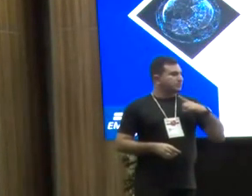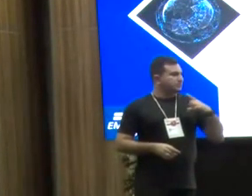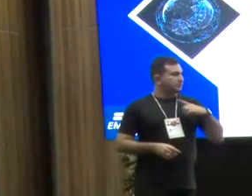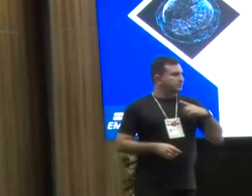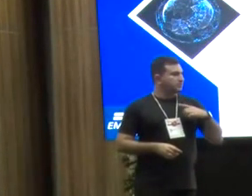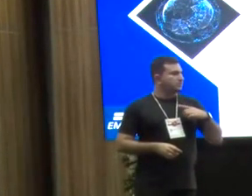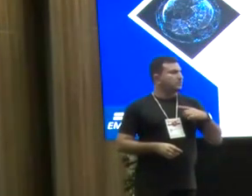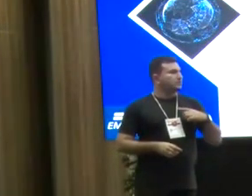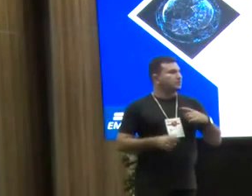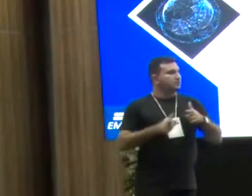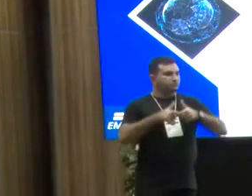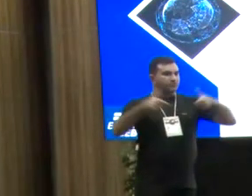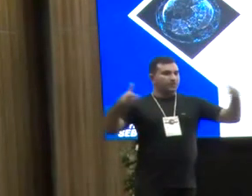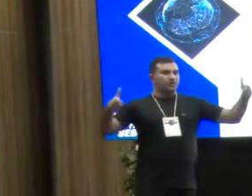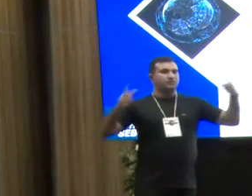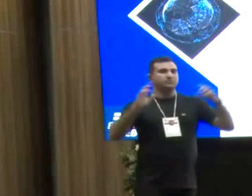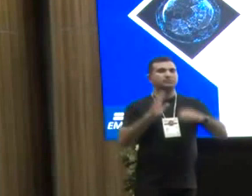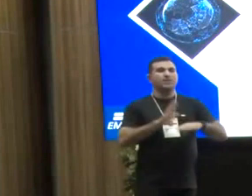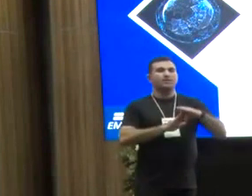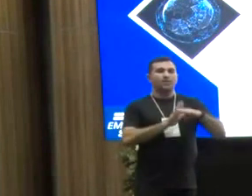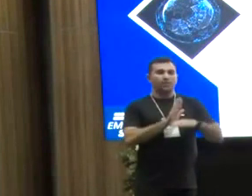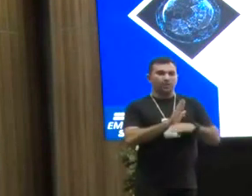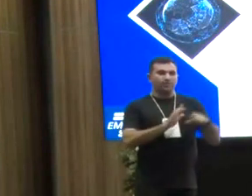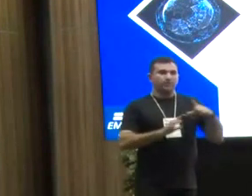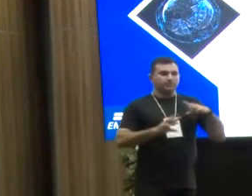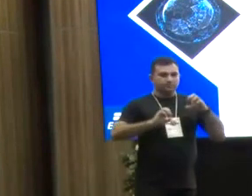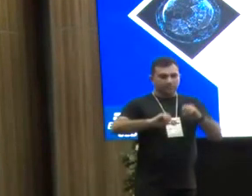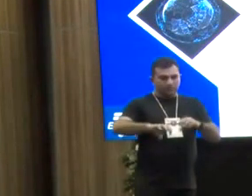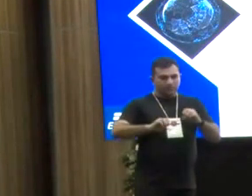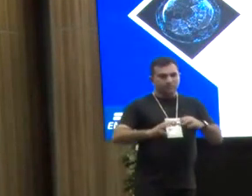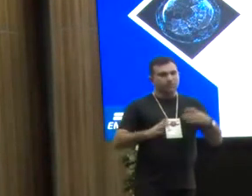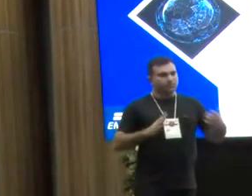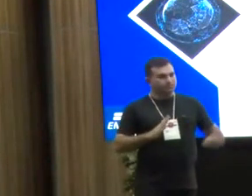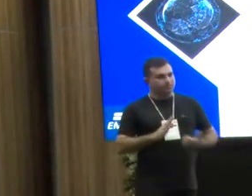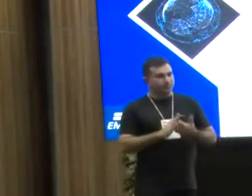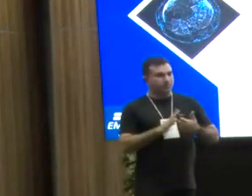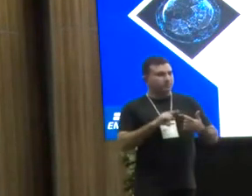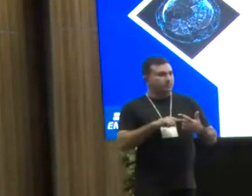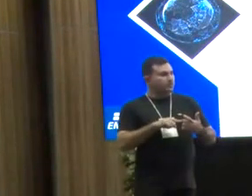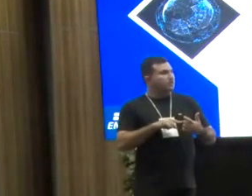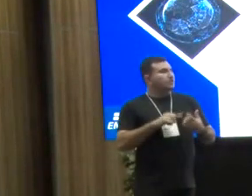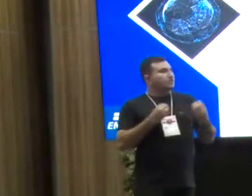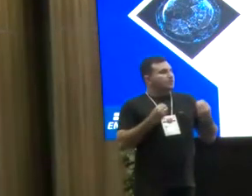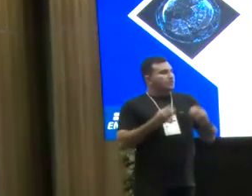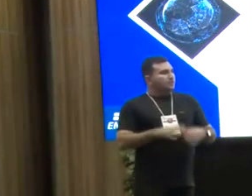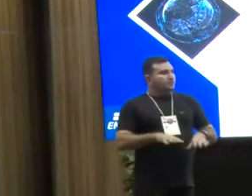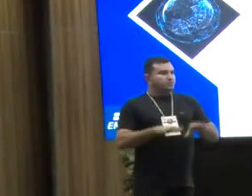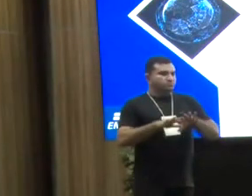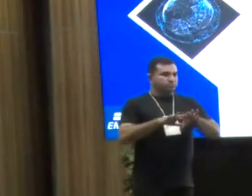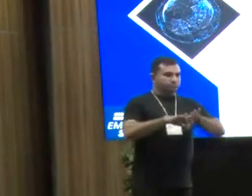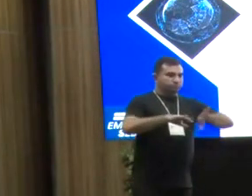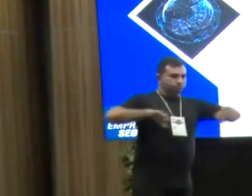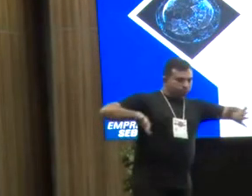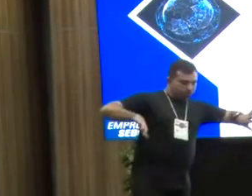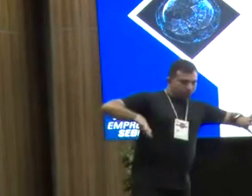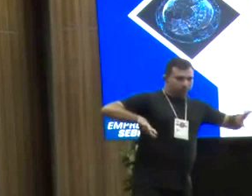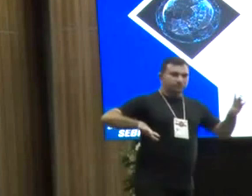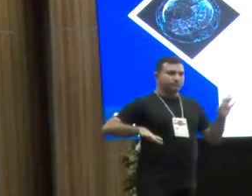grande programa de educação empreendedora, mas que não vai trabalhar a educação empreendedora de forma alienada,